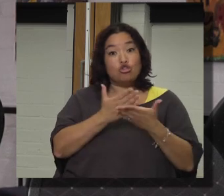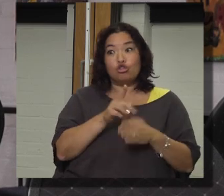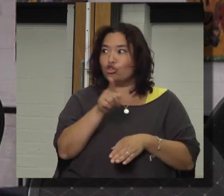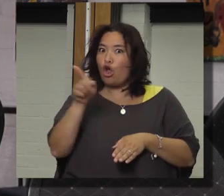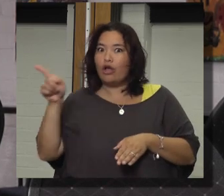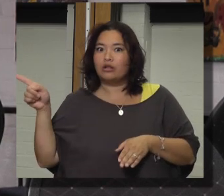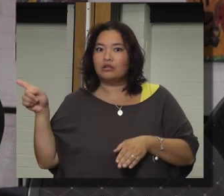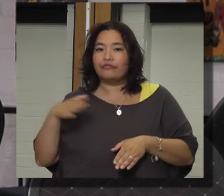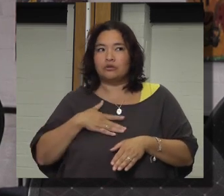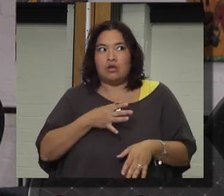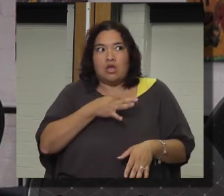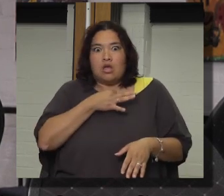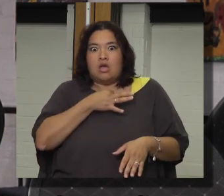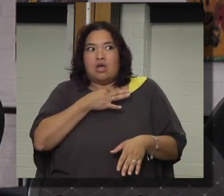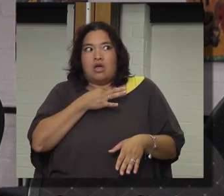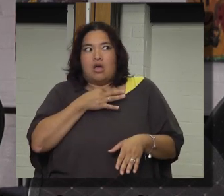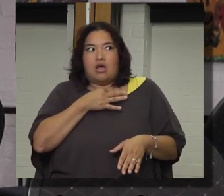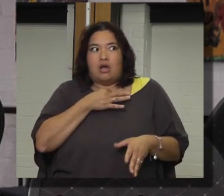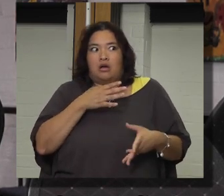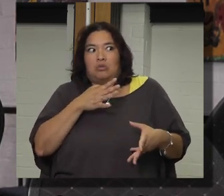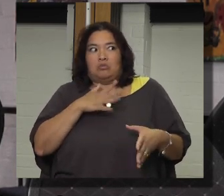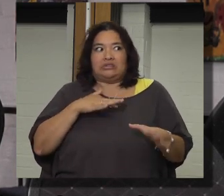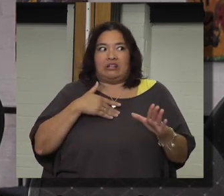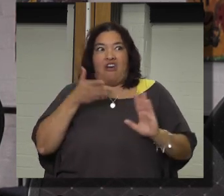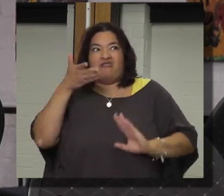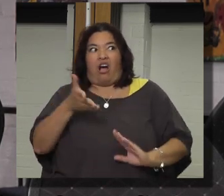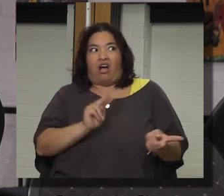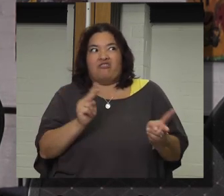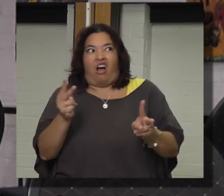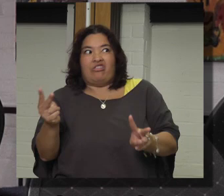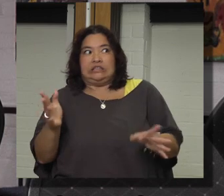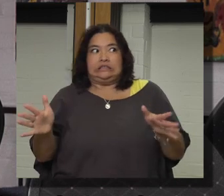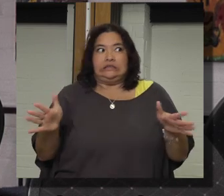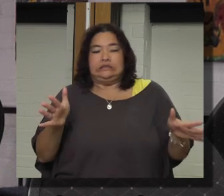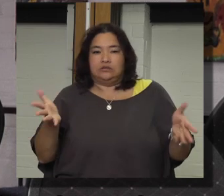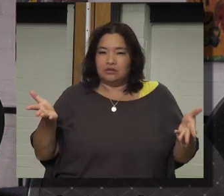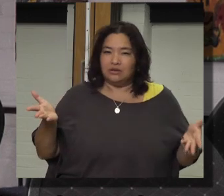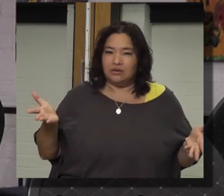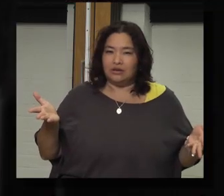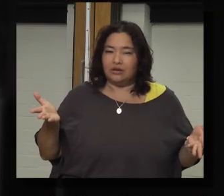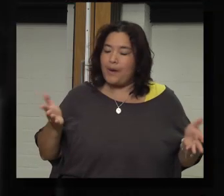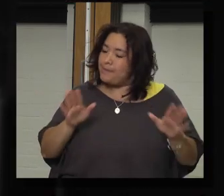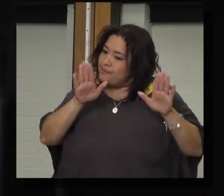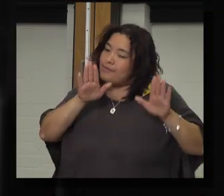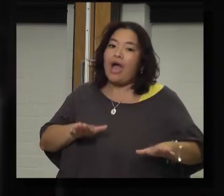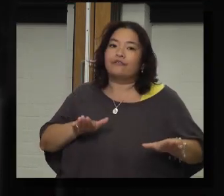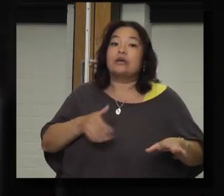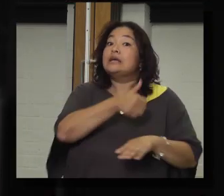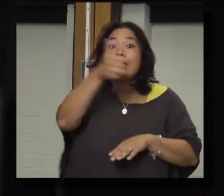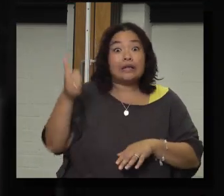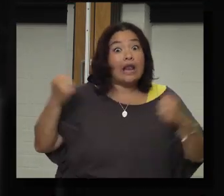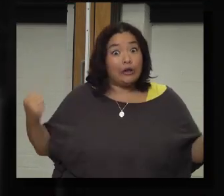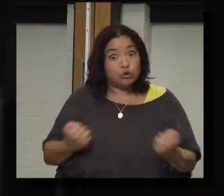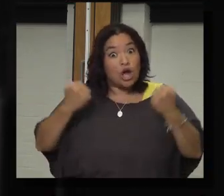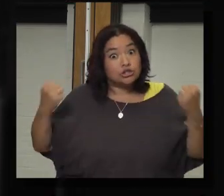ook weinig. En tolken vinden het eng omdat het misschien hun vak gaat veranderen. En nog